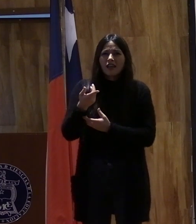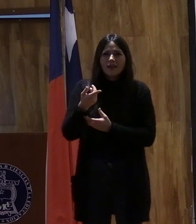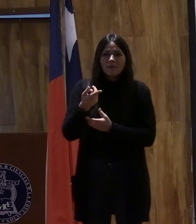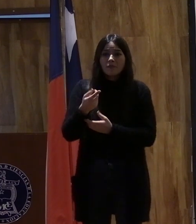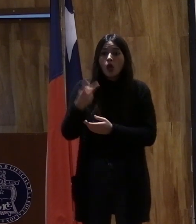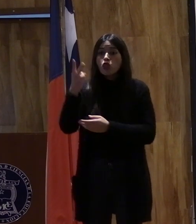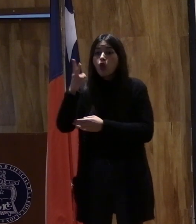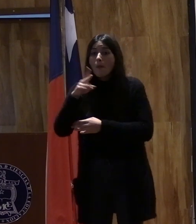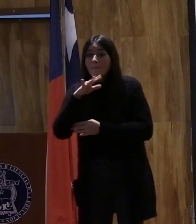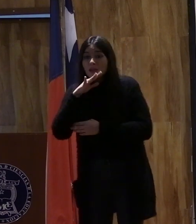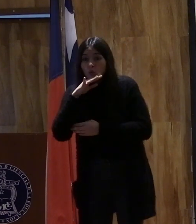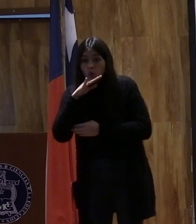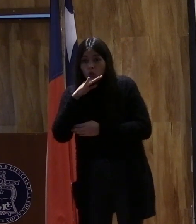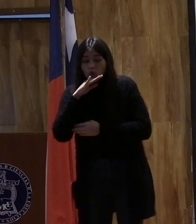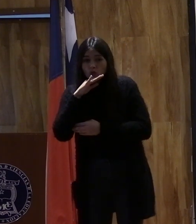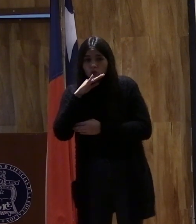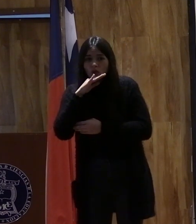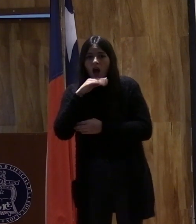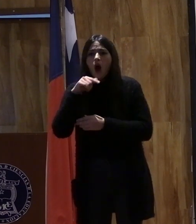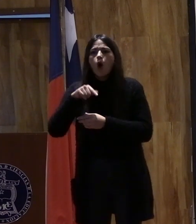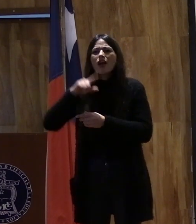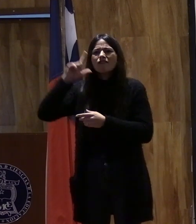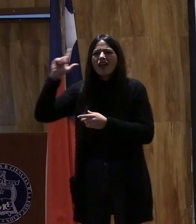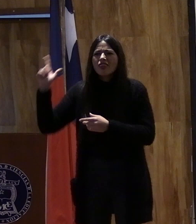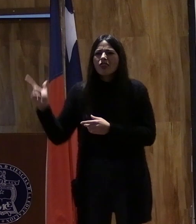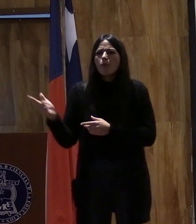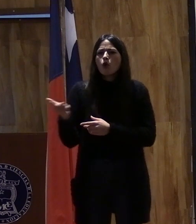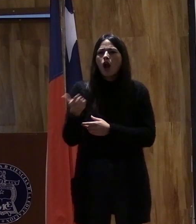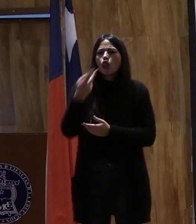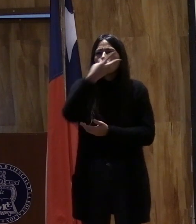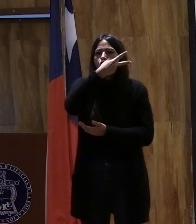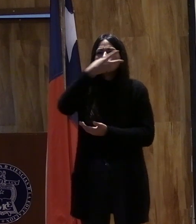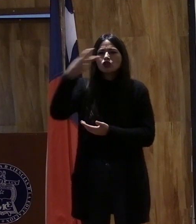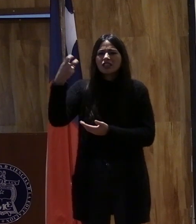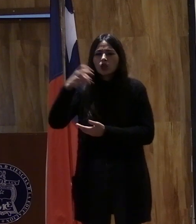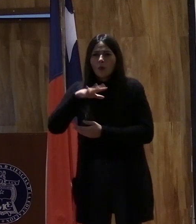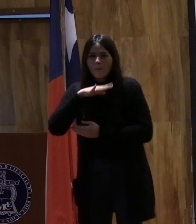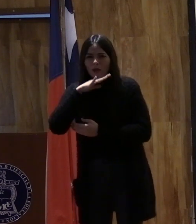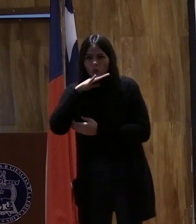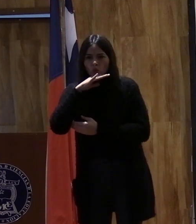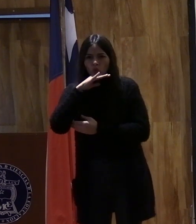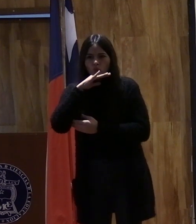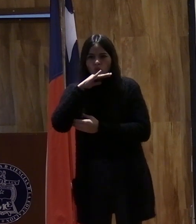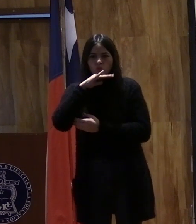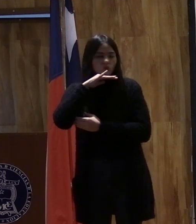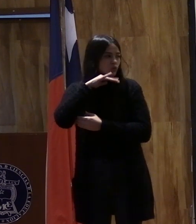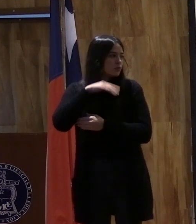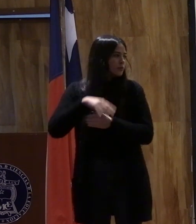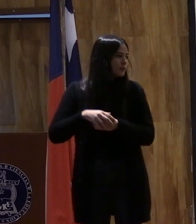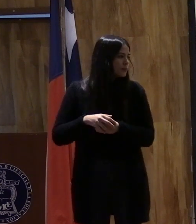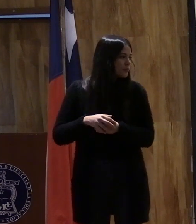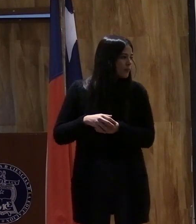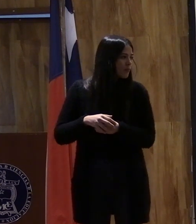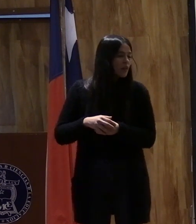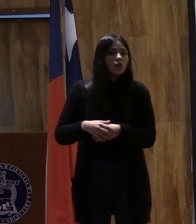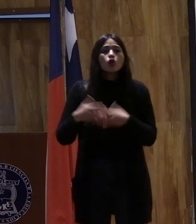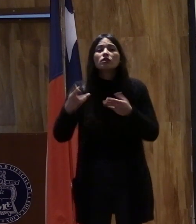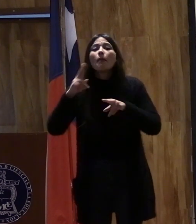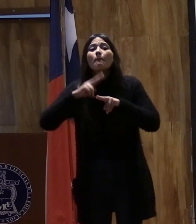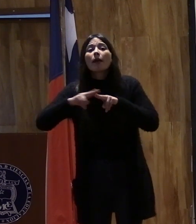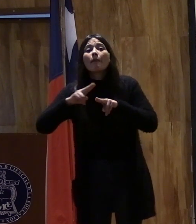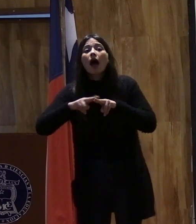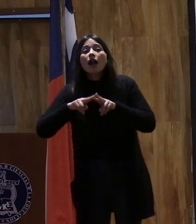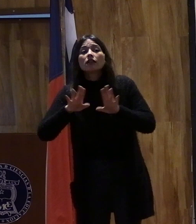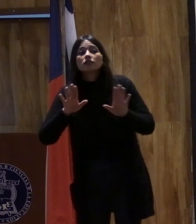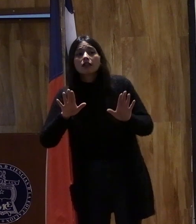2 minutos la salida, se va a demorar 200 minutos la salida. La puesta también, así que prepárense para ir a